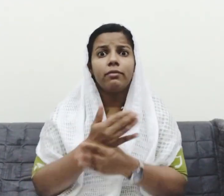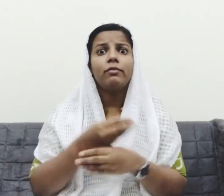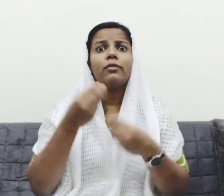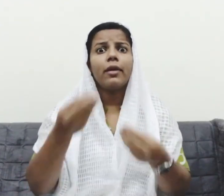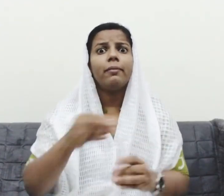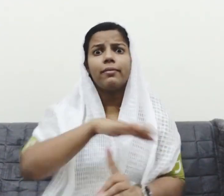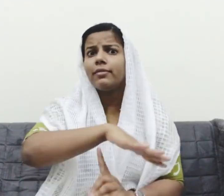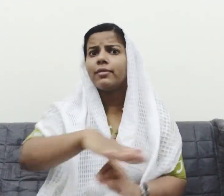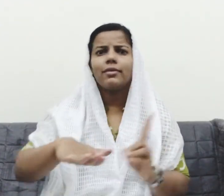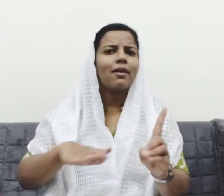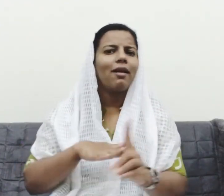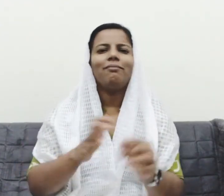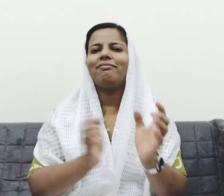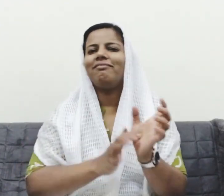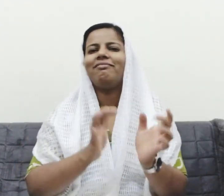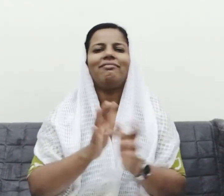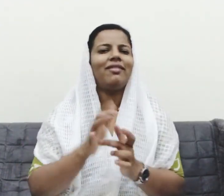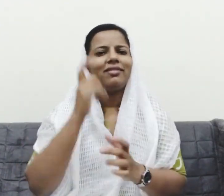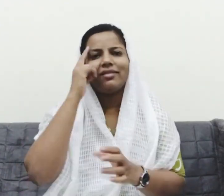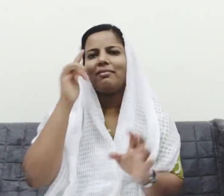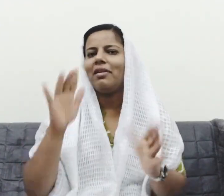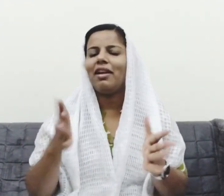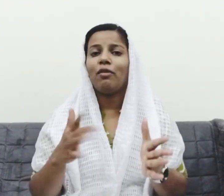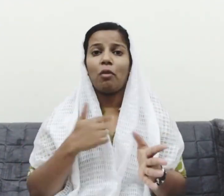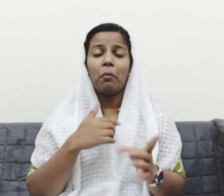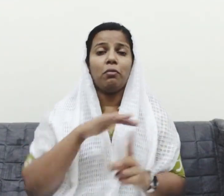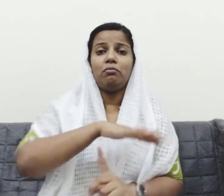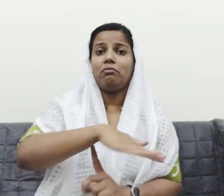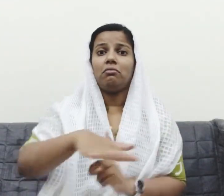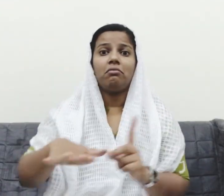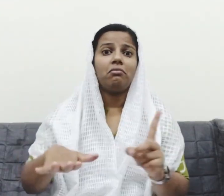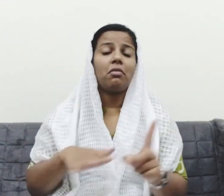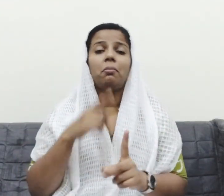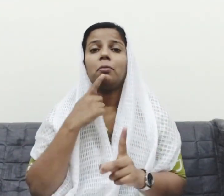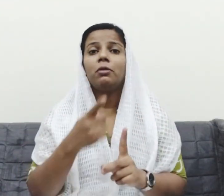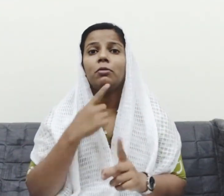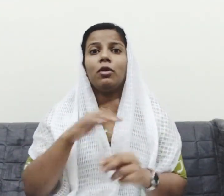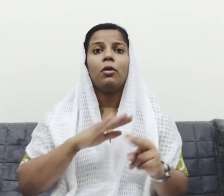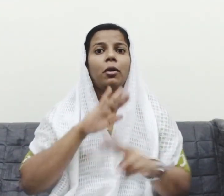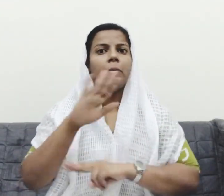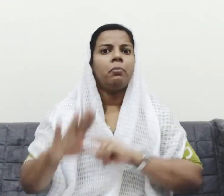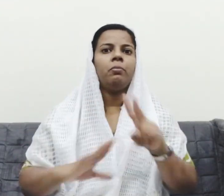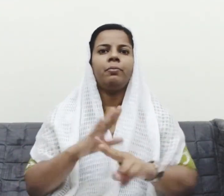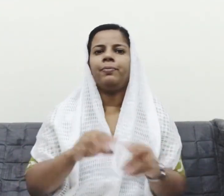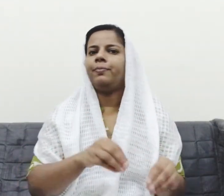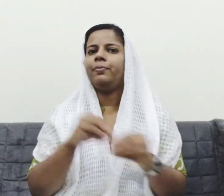അതിന് സാഹചര്യം കർത്താവിന് വിഷയമല്ല, നമ്മൾ സാഹചര്യം പറഞ്ഞ് ഈ വാഗ്ദത്തം നമ്മളിൽ നിന്ന് എടുത്തു കളയാതിരുന്നാൽ